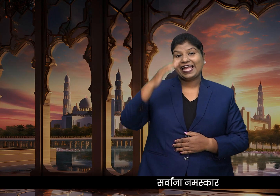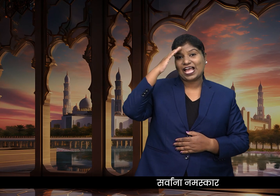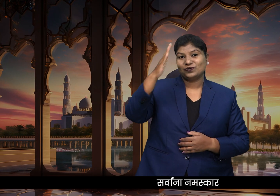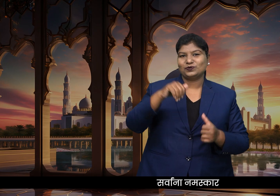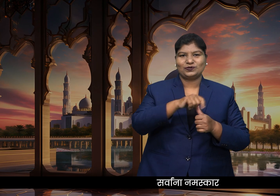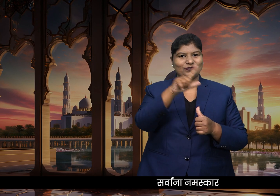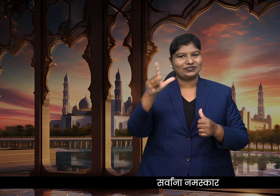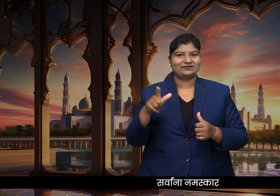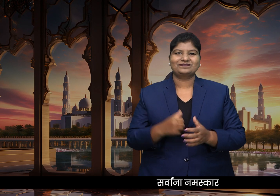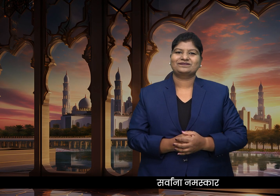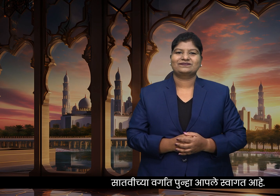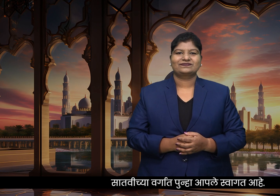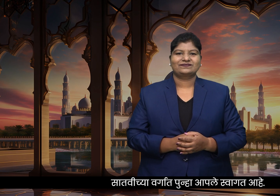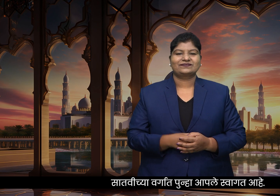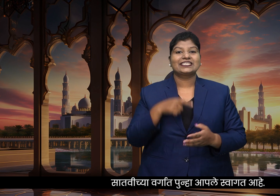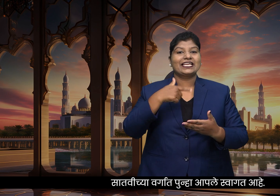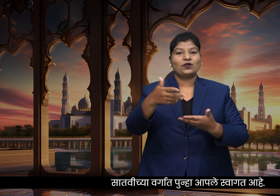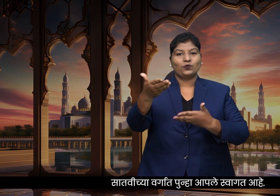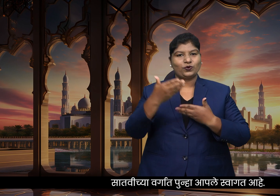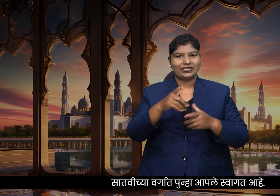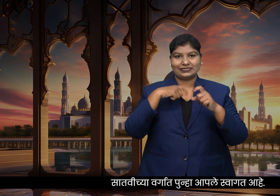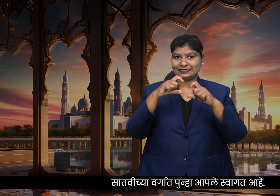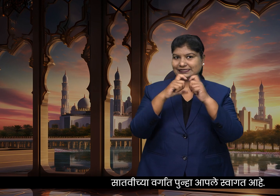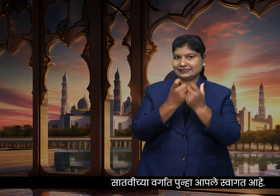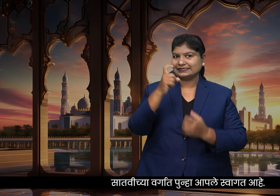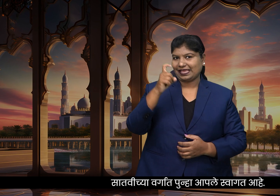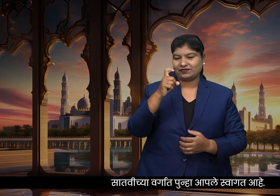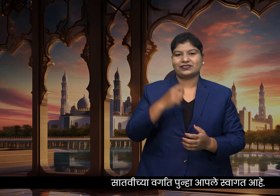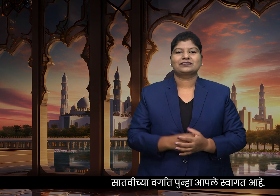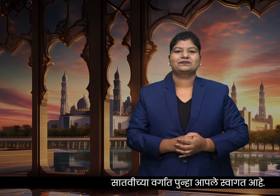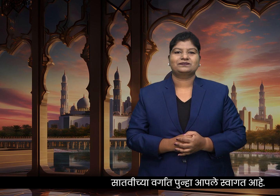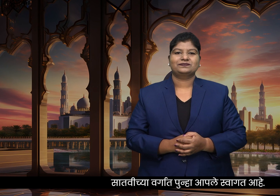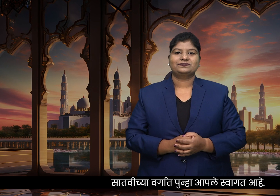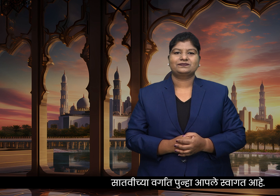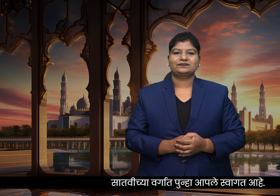सर्वांना नमस्कार. 7वीच्या वर्गात पुन्हा आपले स्वागत आहे.